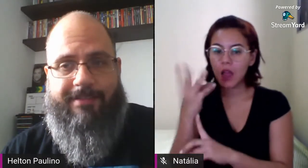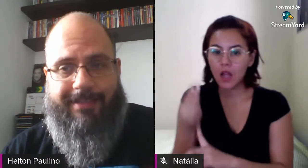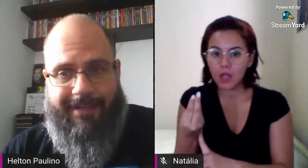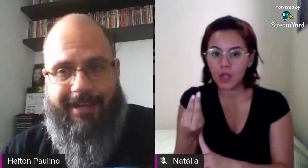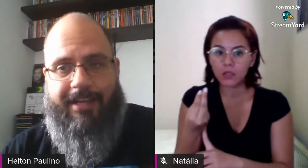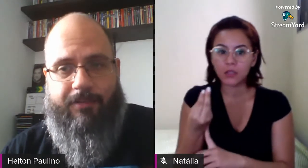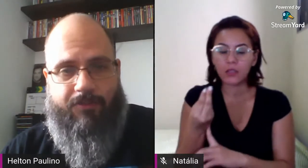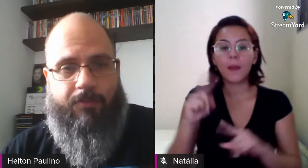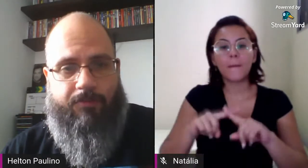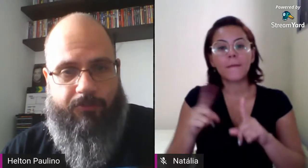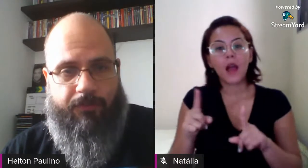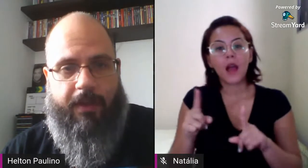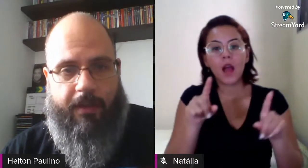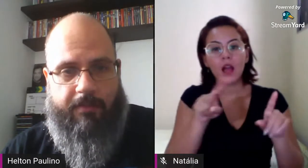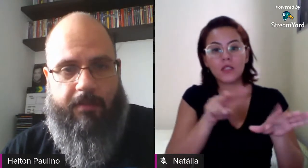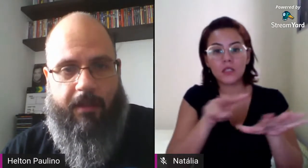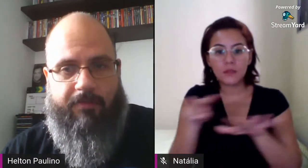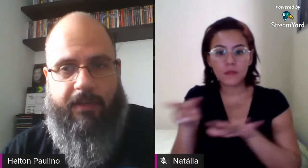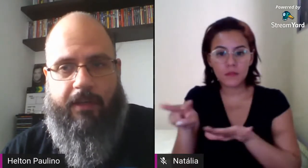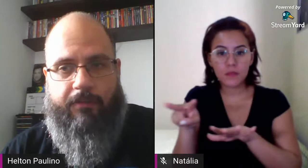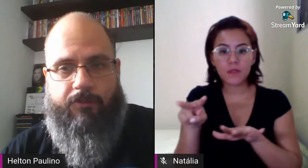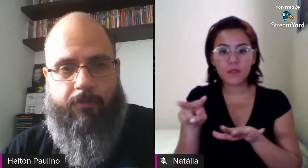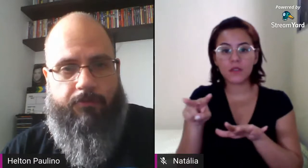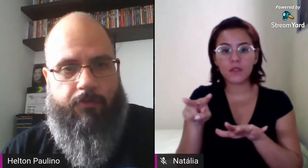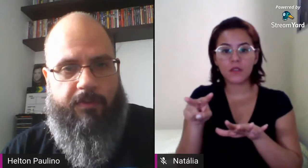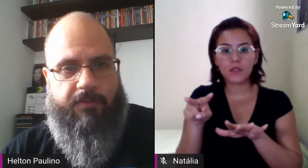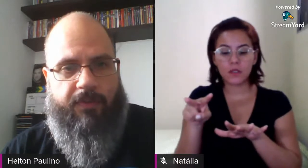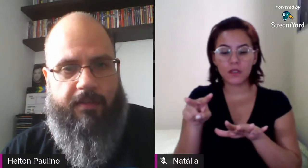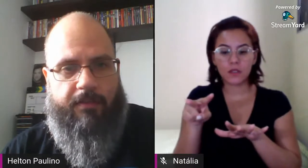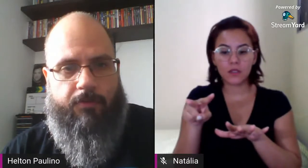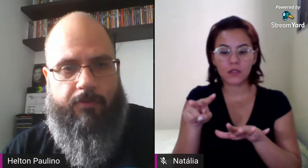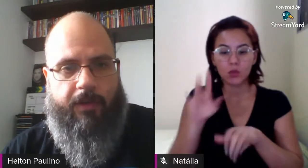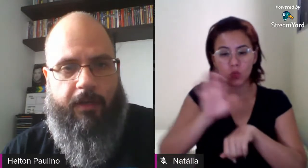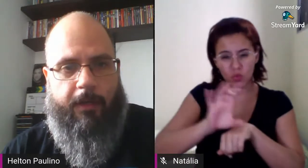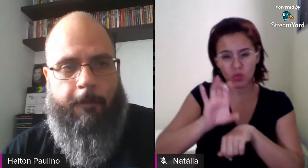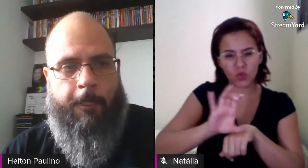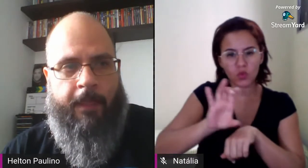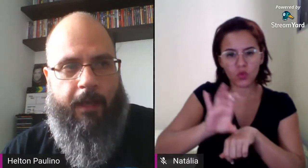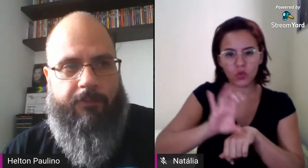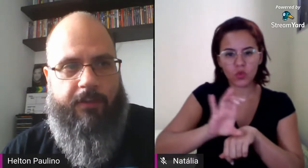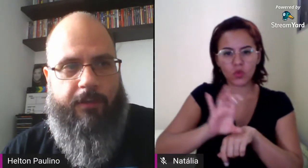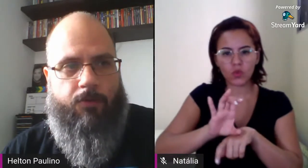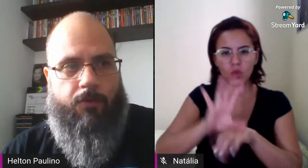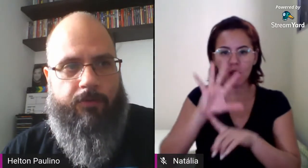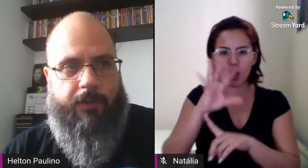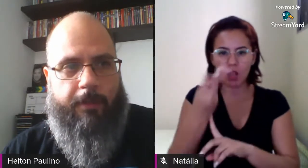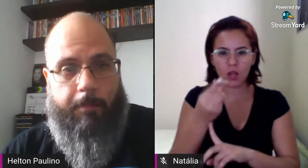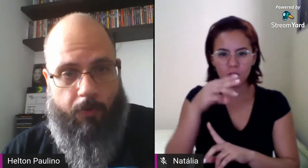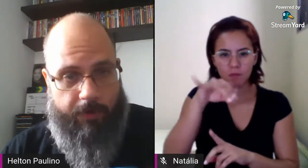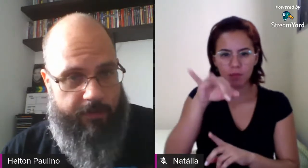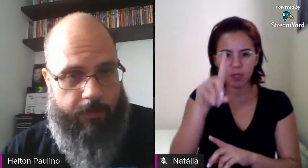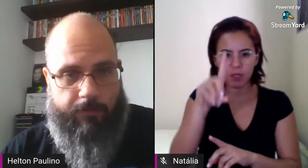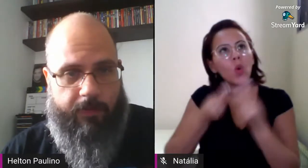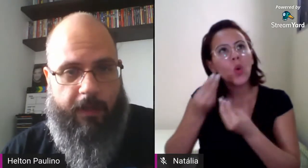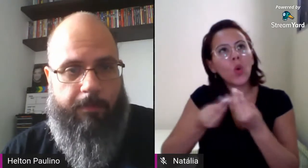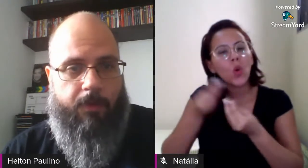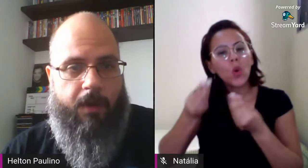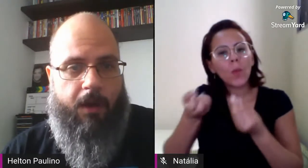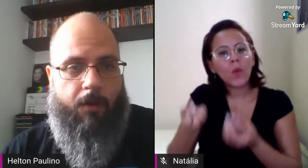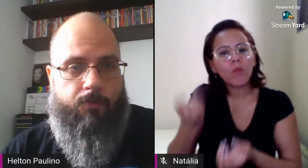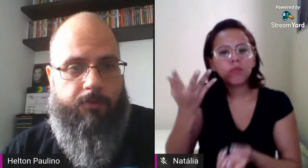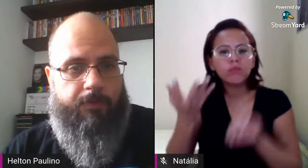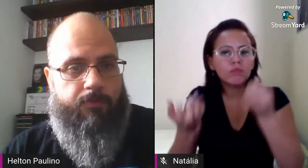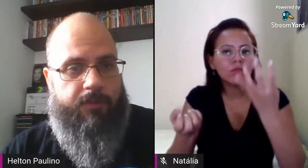vem criando situações diferentes. Ela vem criando situações que fazem com que a gente encontre, depois de algum